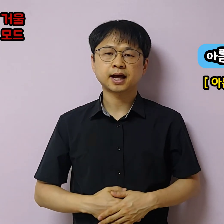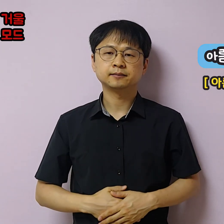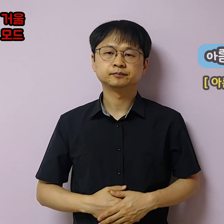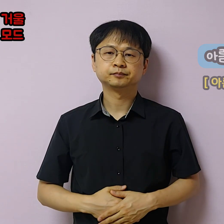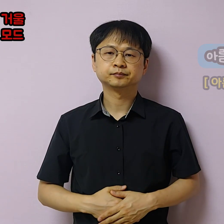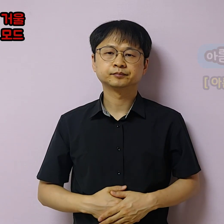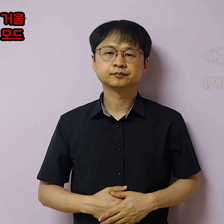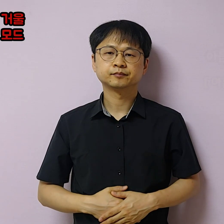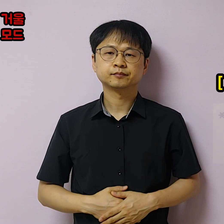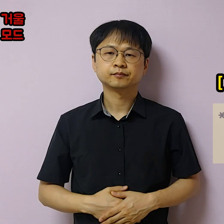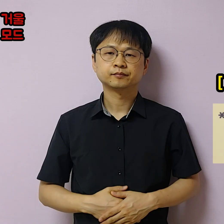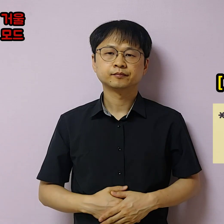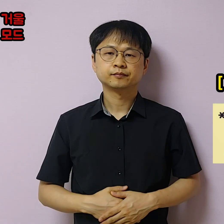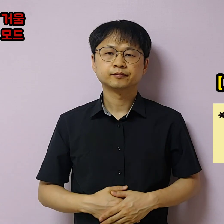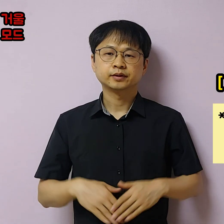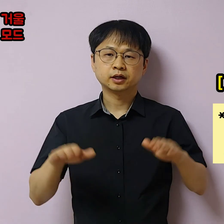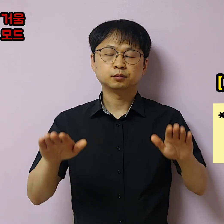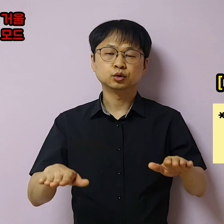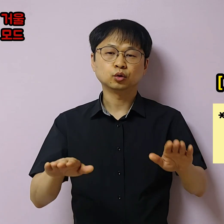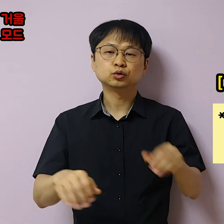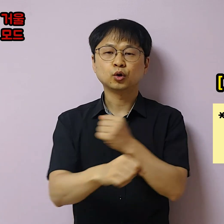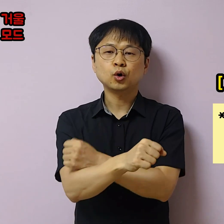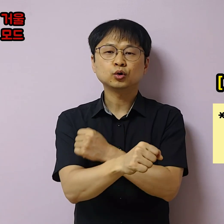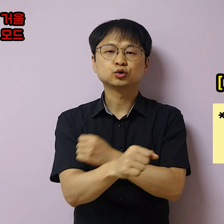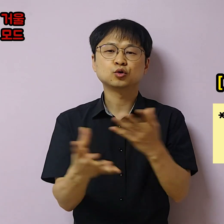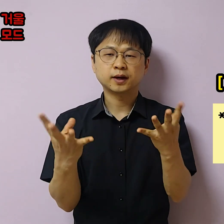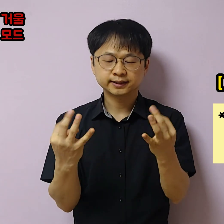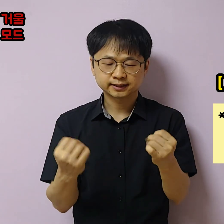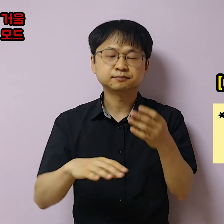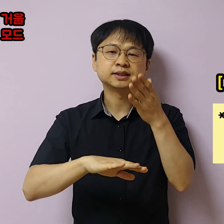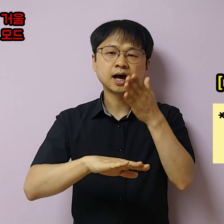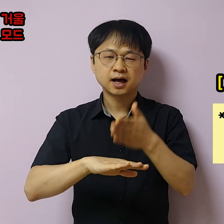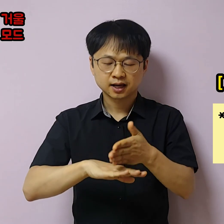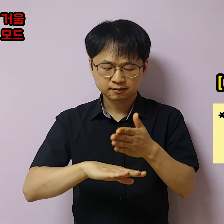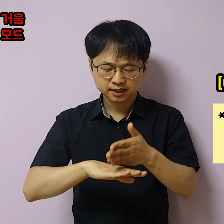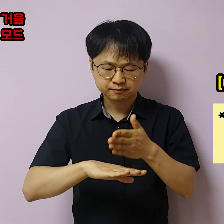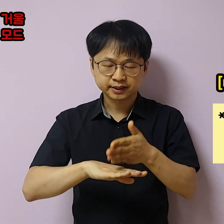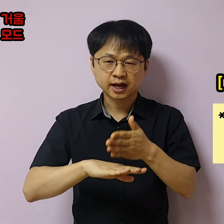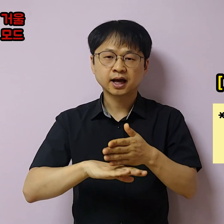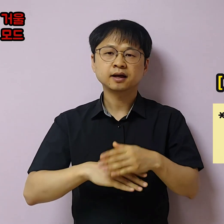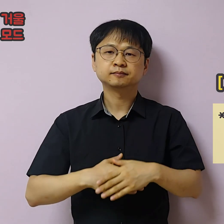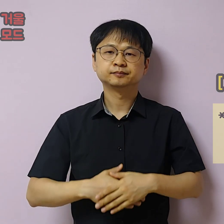됩니다. 여러분 오늘도 수고 많으셨습니다. 감사합니다.